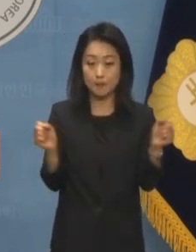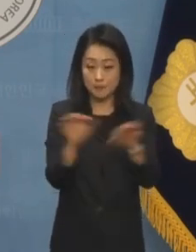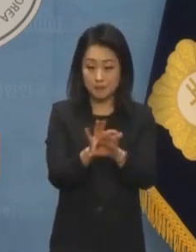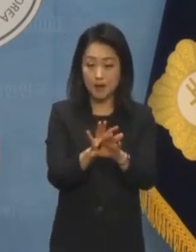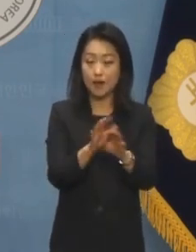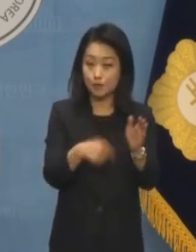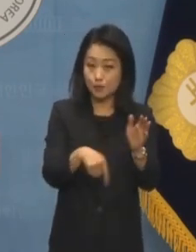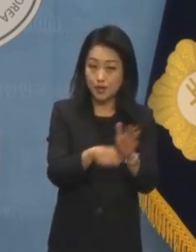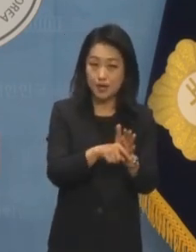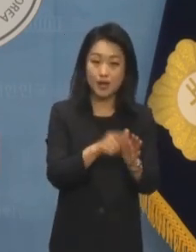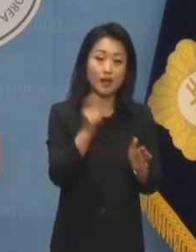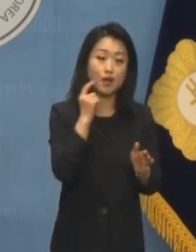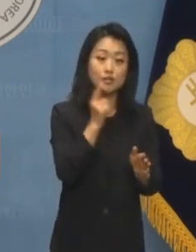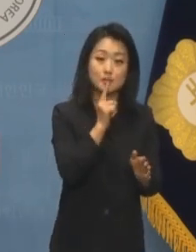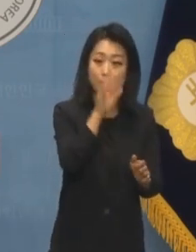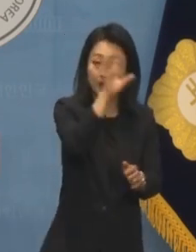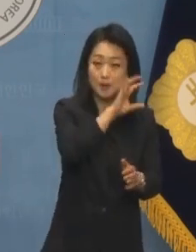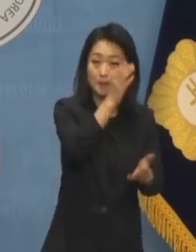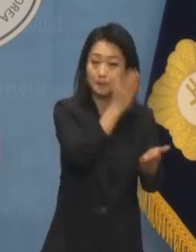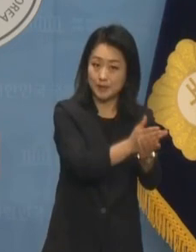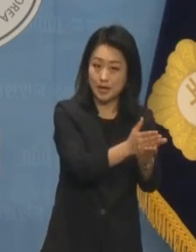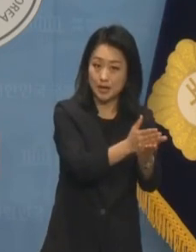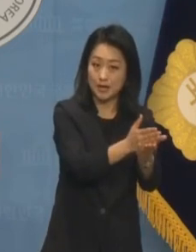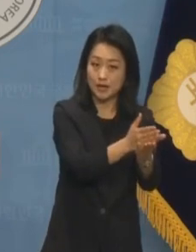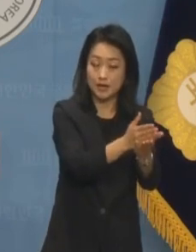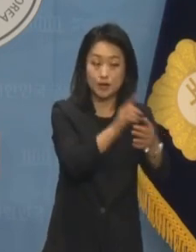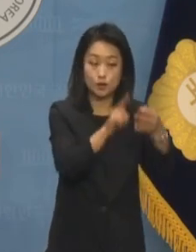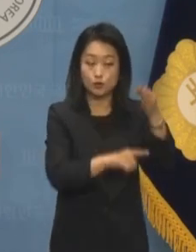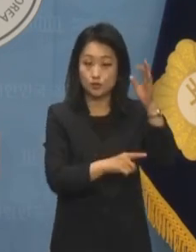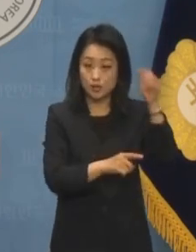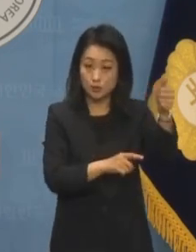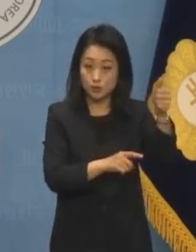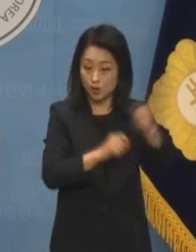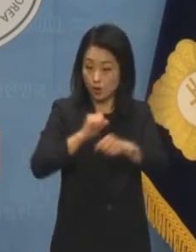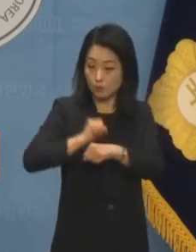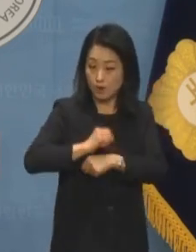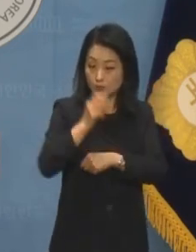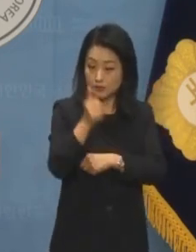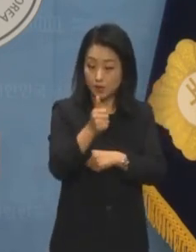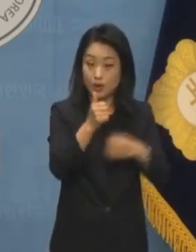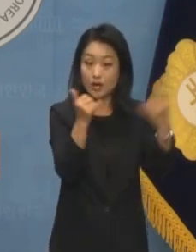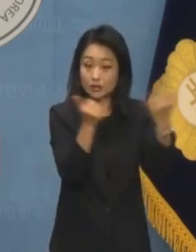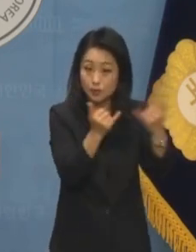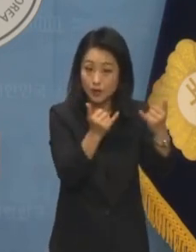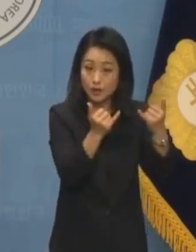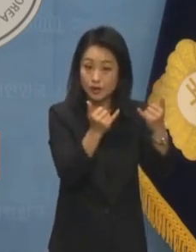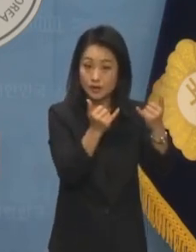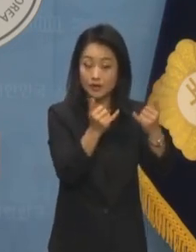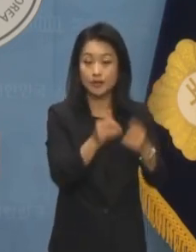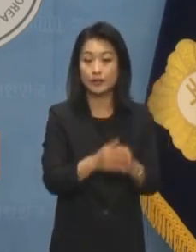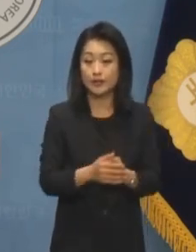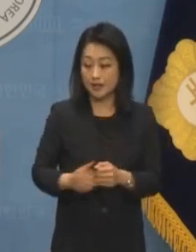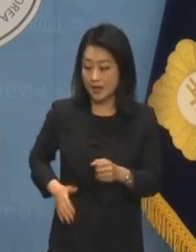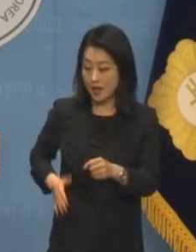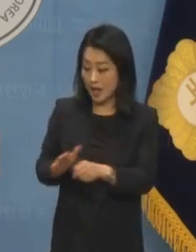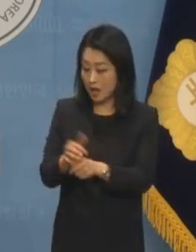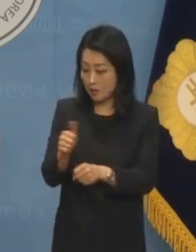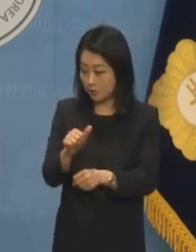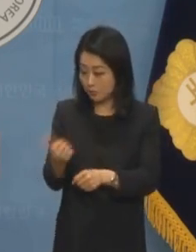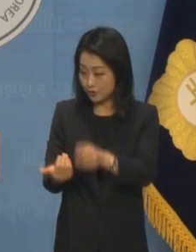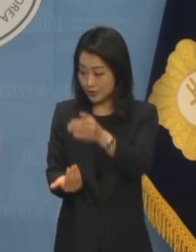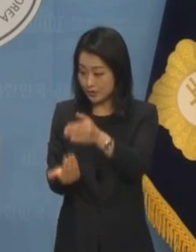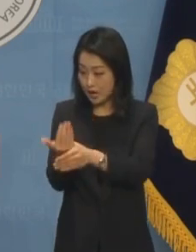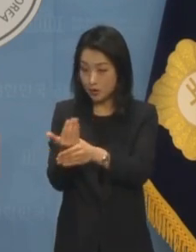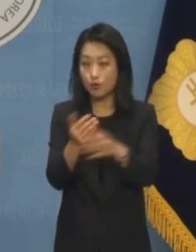멈추십시오. 이미 윤 대통령과 이 장관 간 통화가 해병대원 순직 사건 수사와 관련됐을